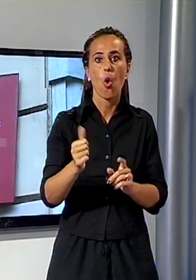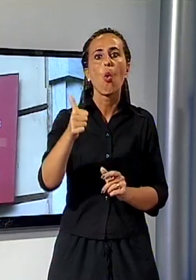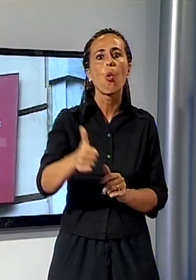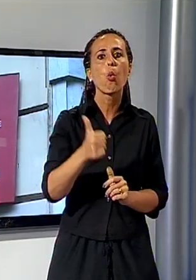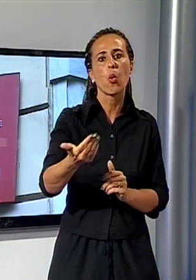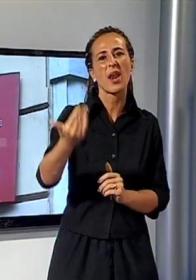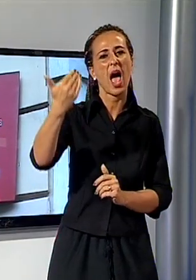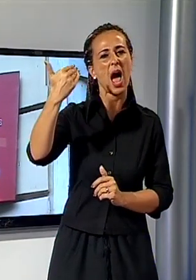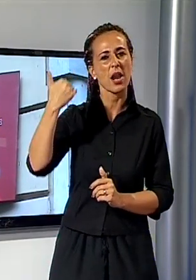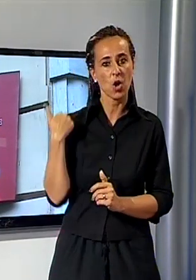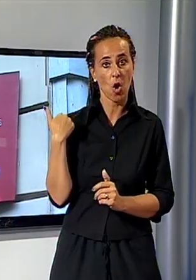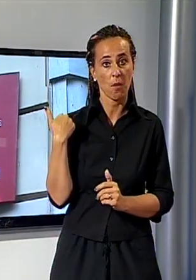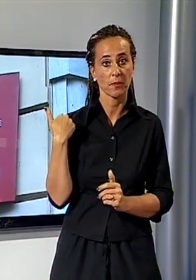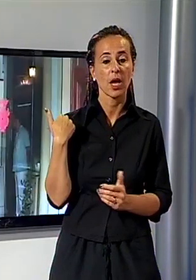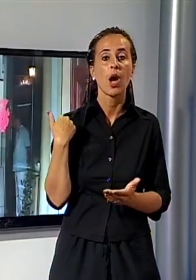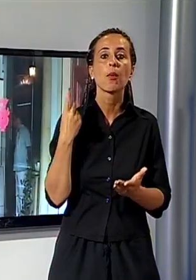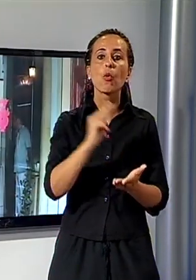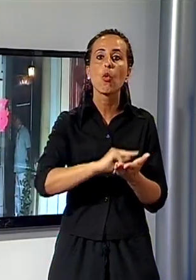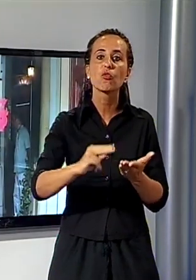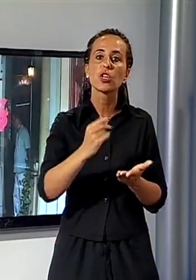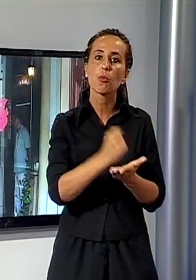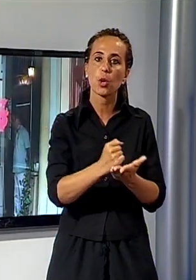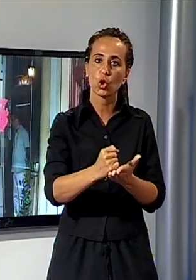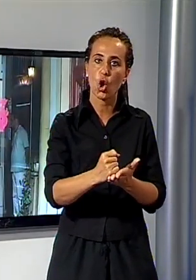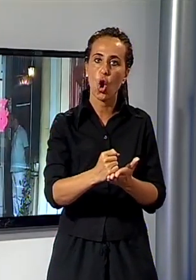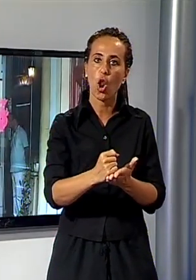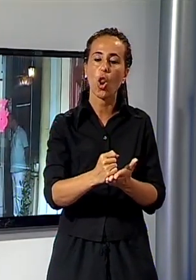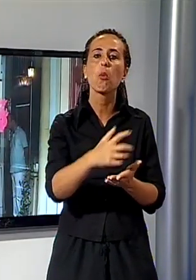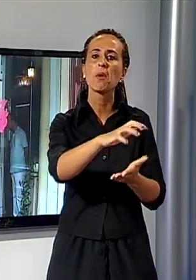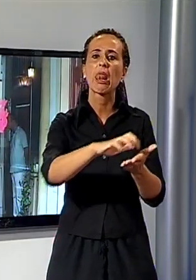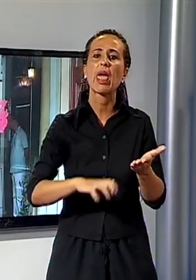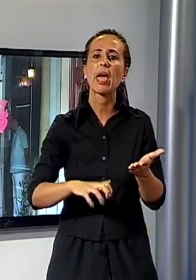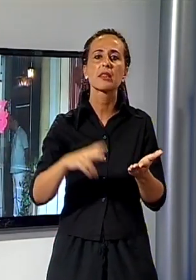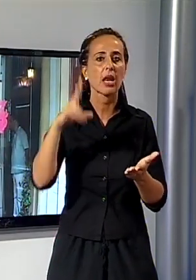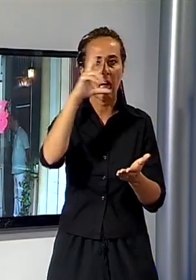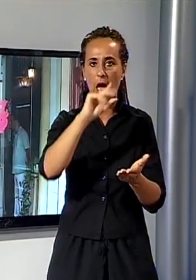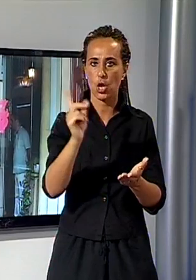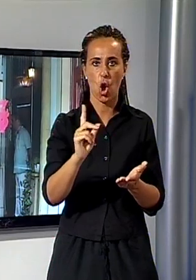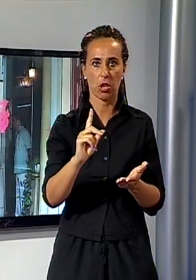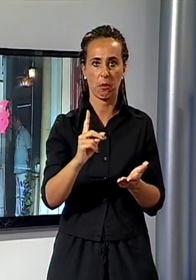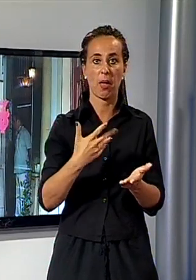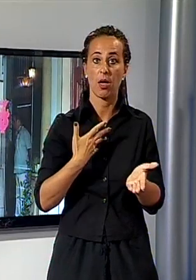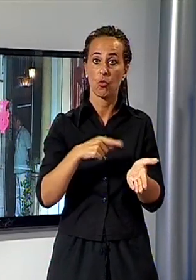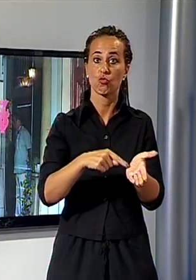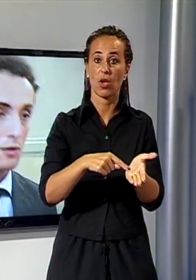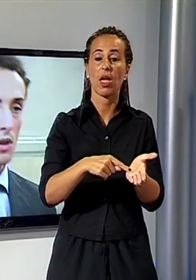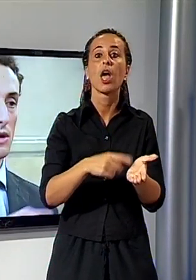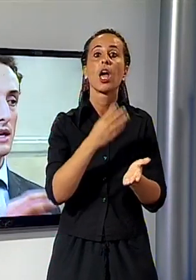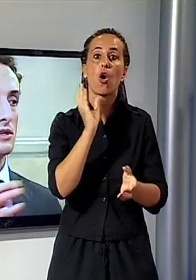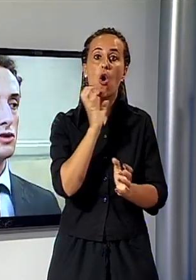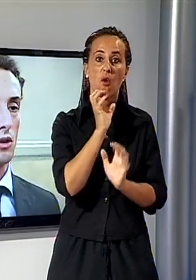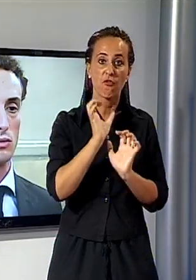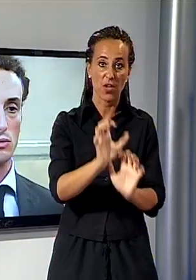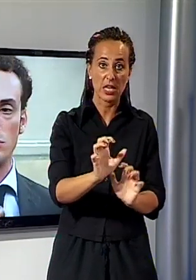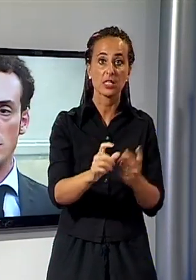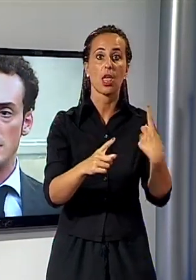viene depositata una lettera anonima redatta a mano con suscritte ingiurie, offese e minacce di morte rivolte al primo cittadino, ai